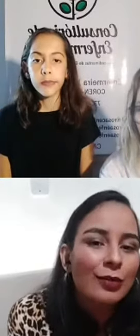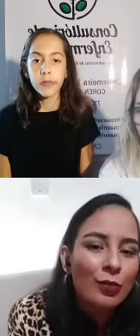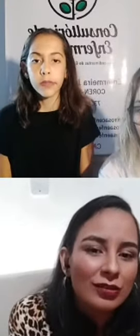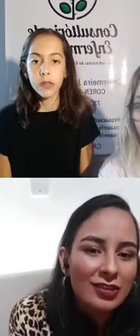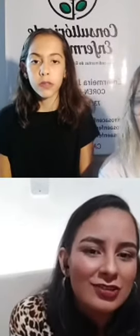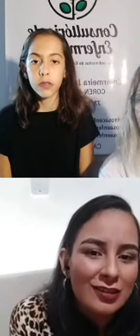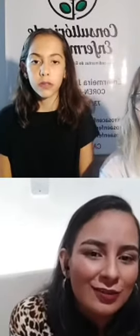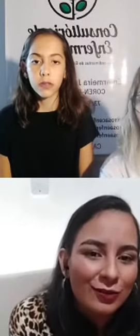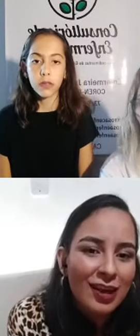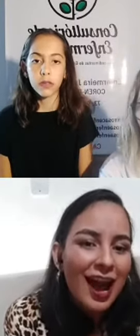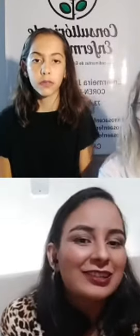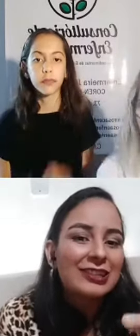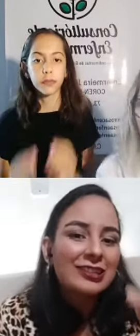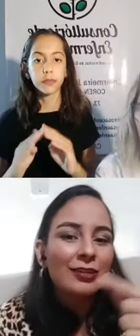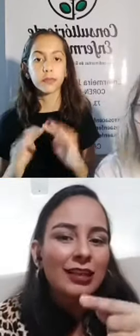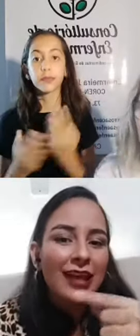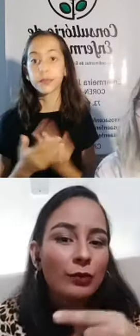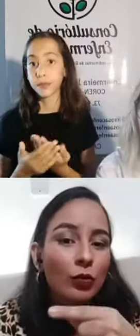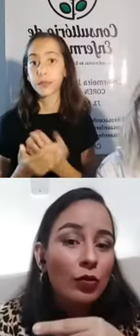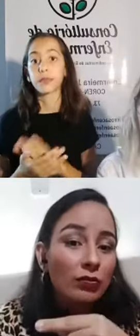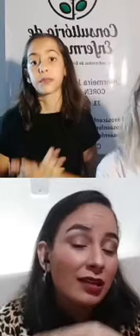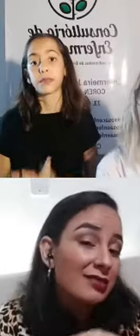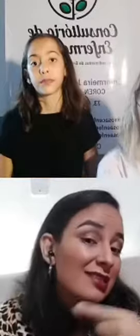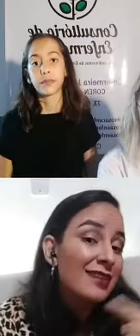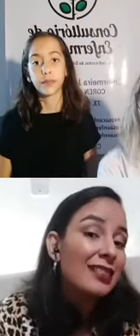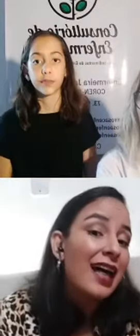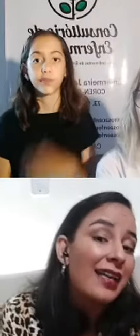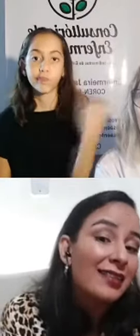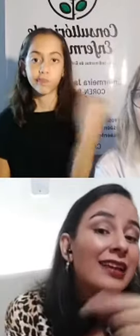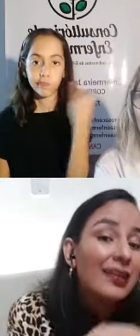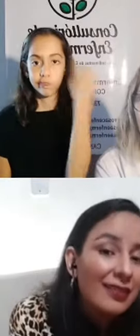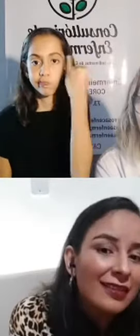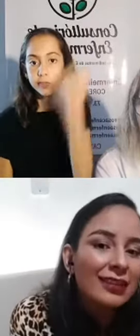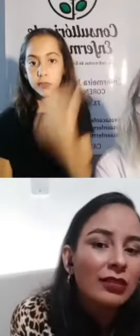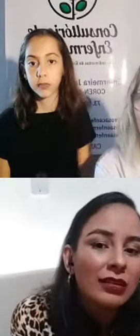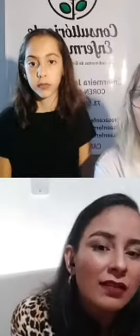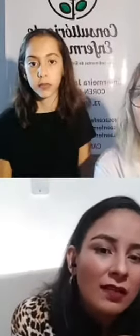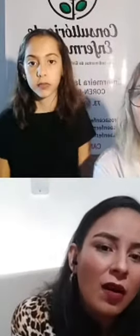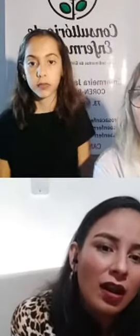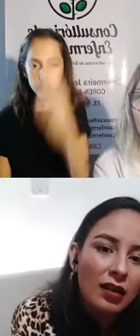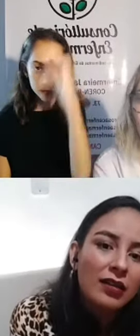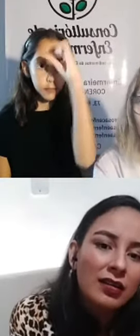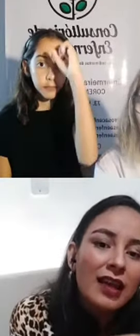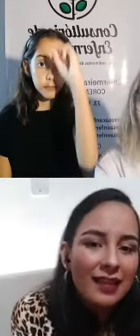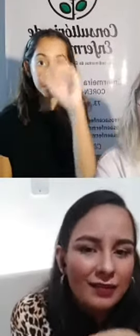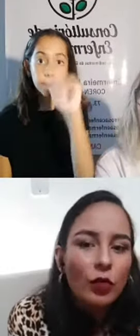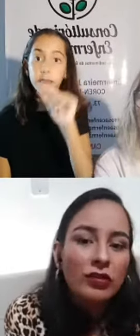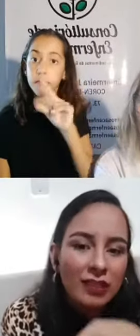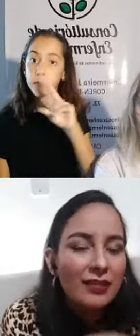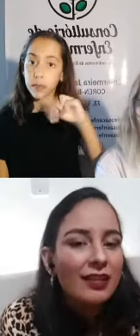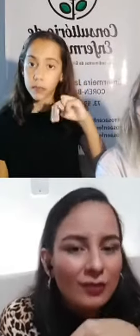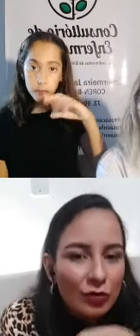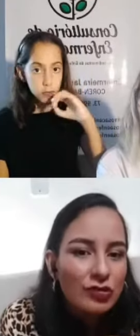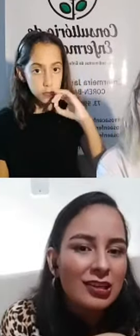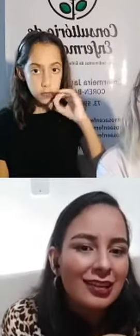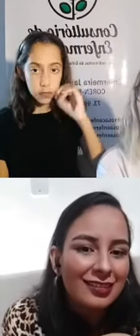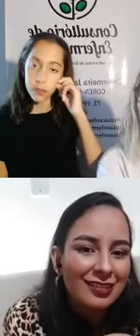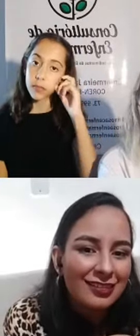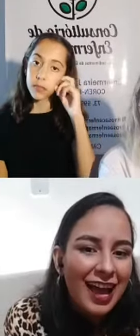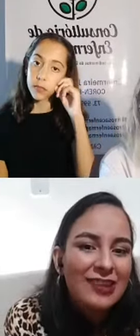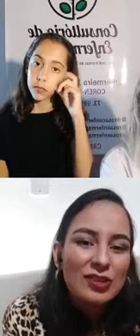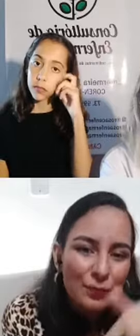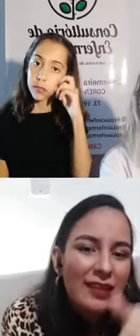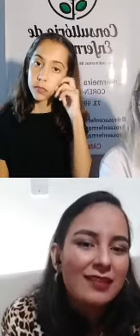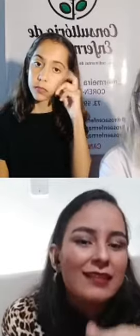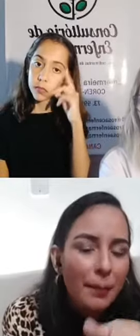tem dado conta disso. A gente não tem dado conta de ensinar as crianças que estão dentro da escola. E essas coisas têm que ser discutidas.